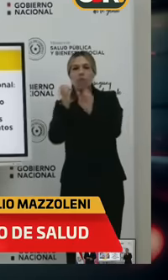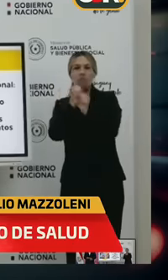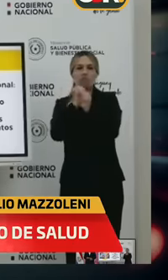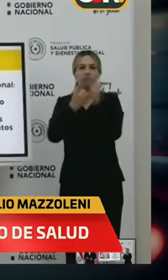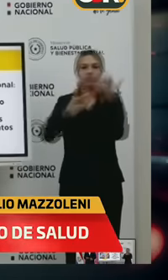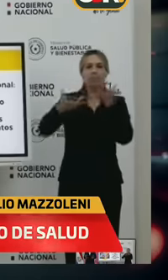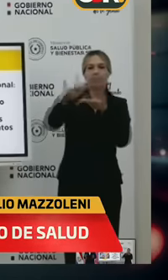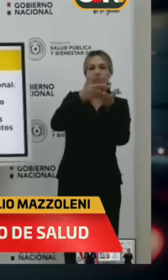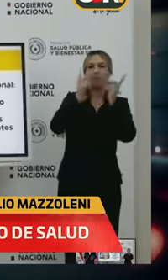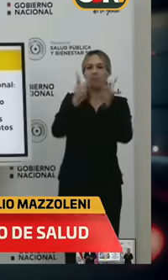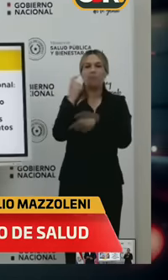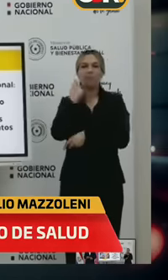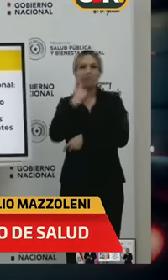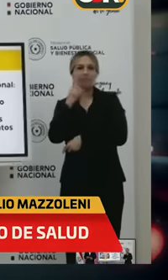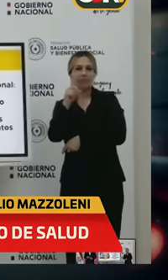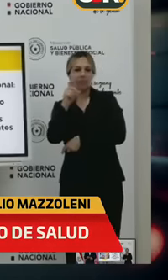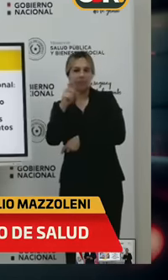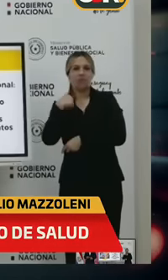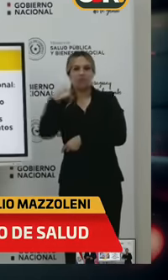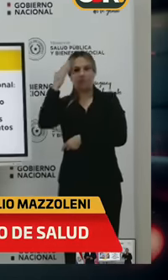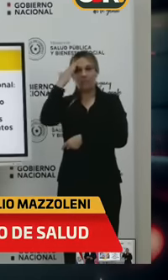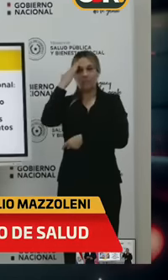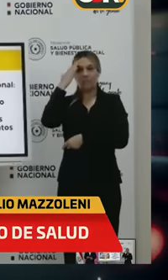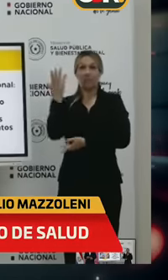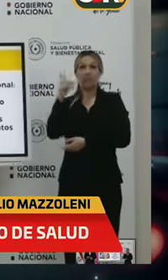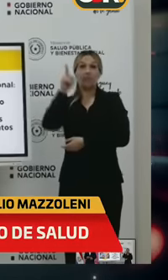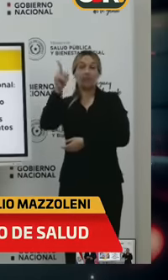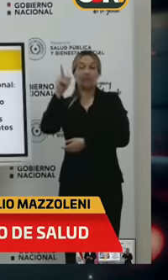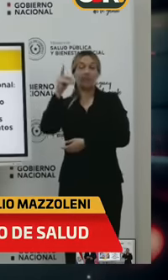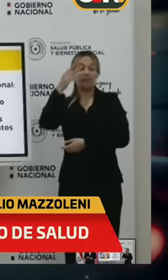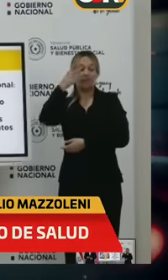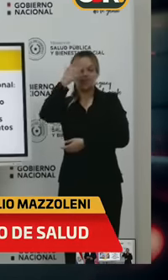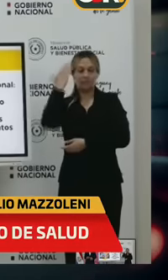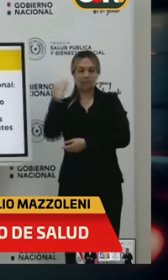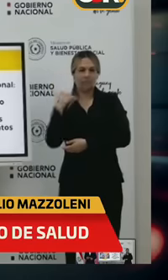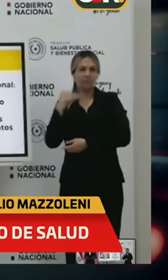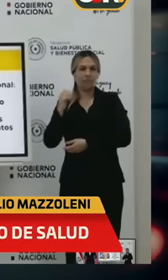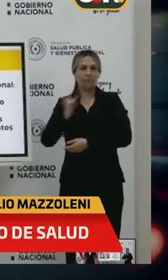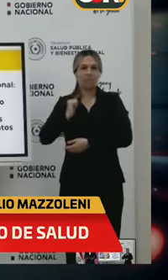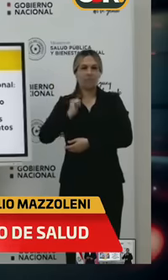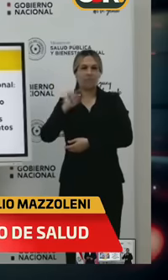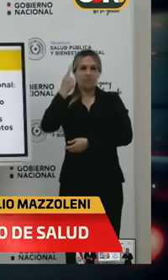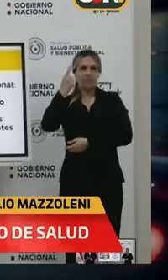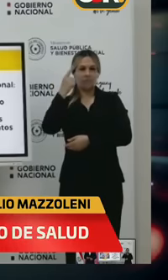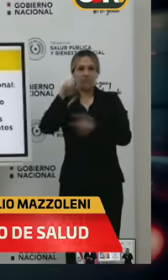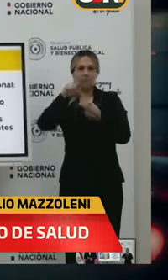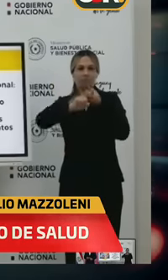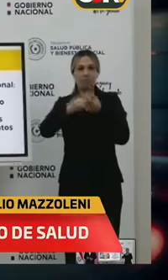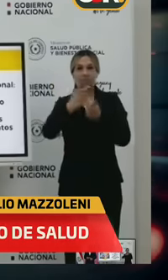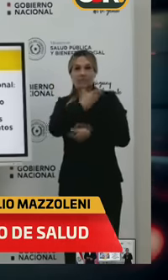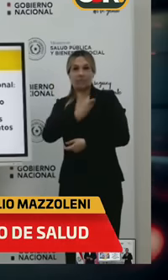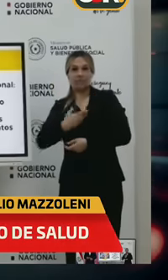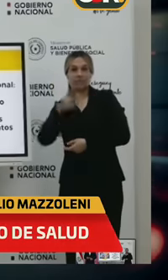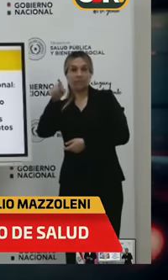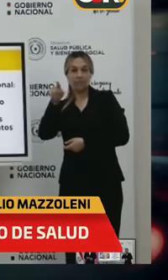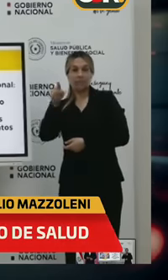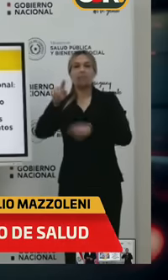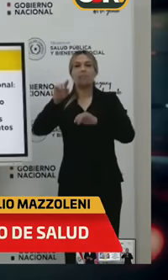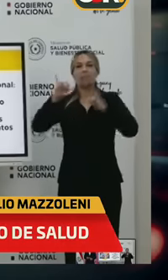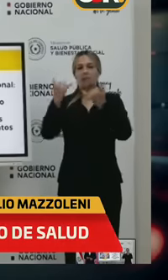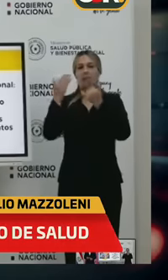agua potable. La señora primera dama ha tenido una intervención en este sentido y no quiero dejar pasar el día de